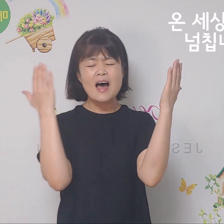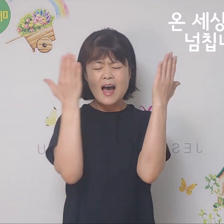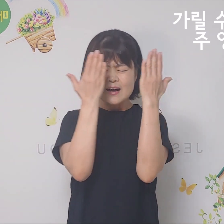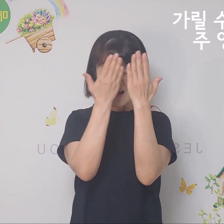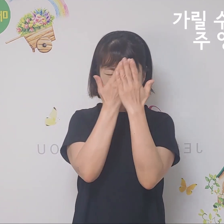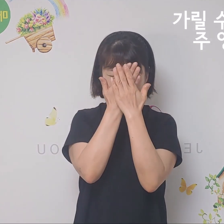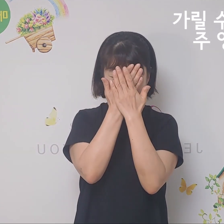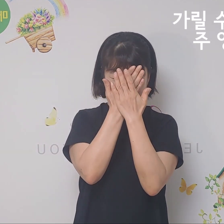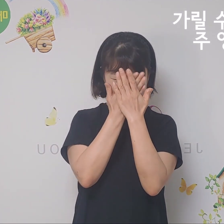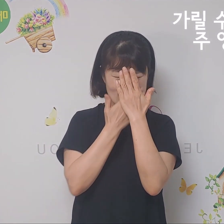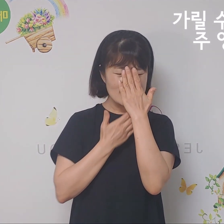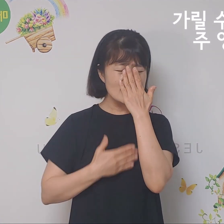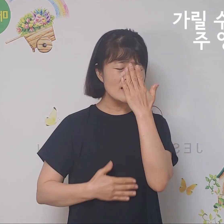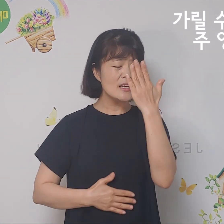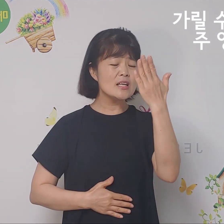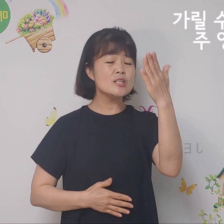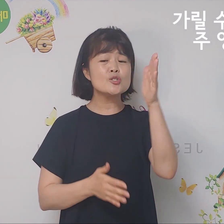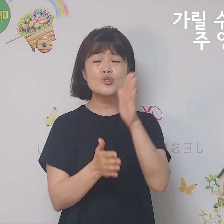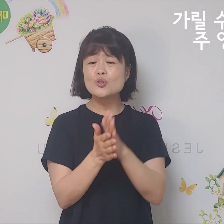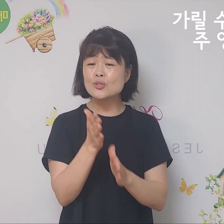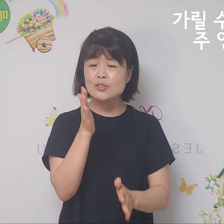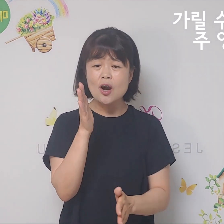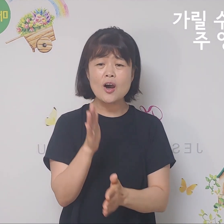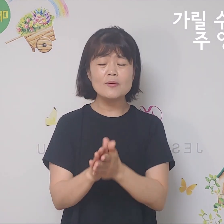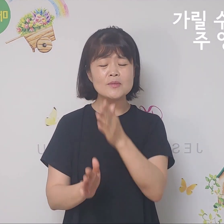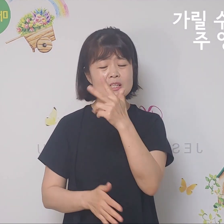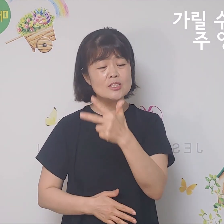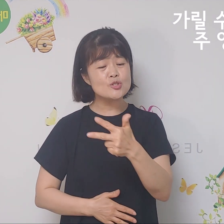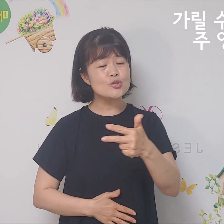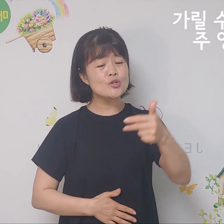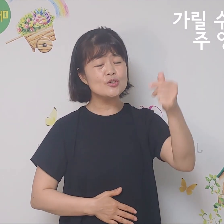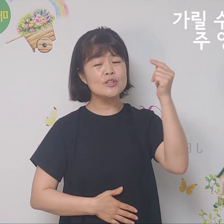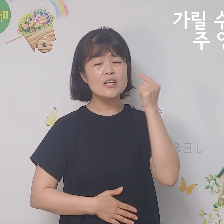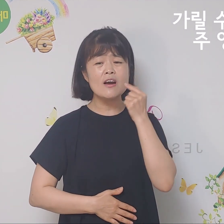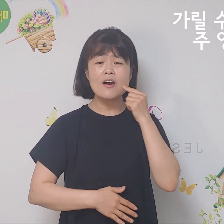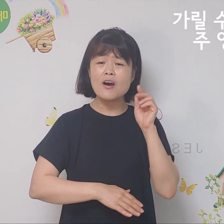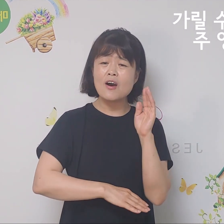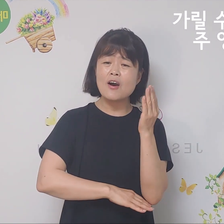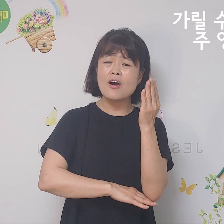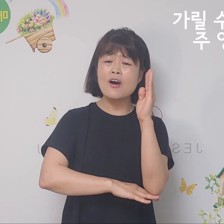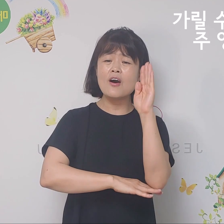가릴 수 없는 주 영광